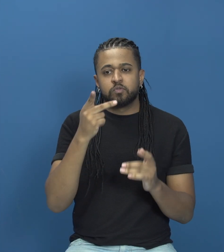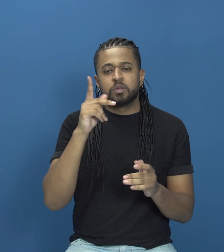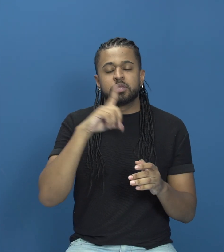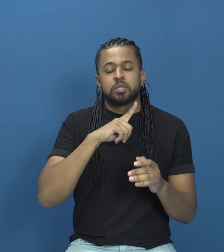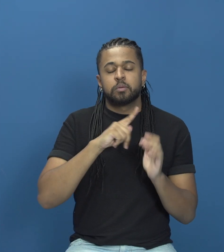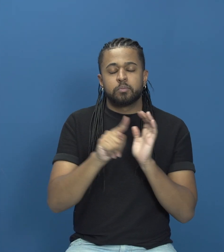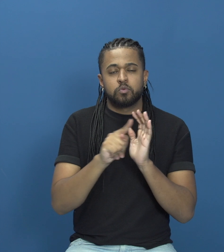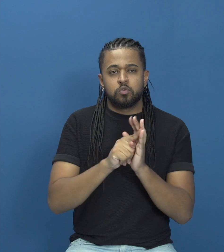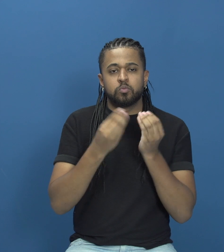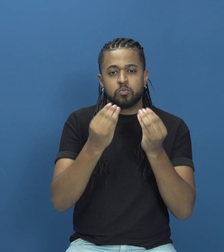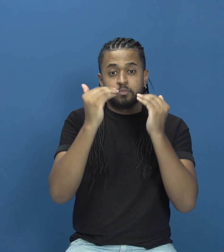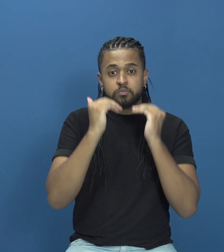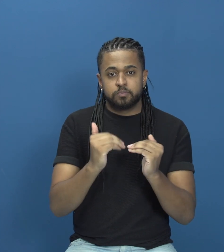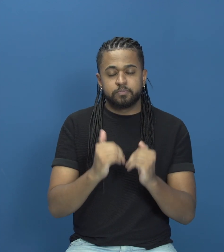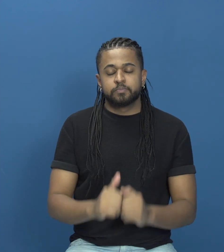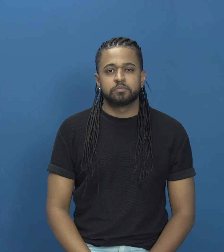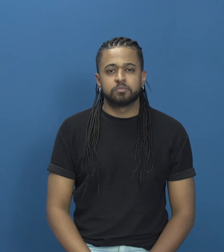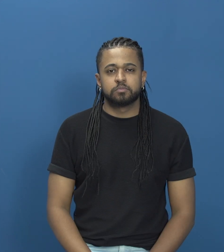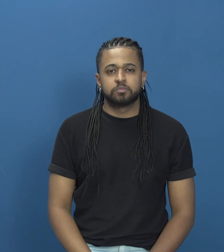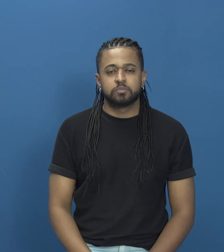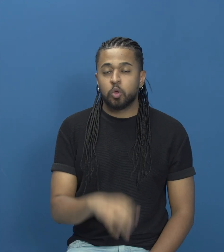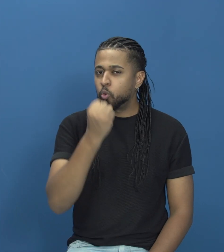ao estabelecido abaixo.